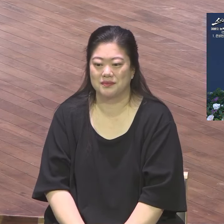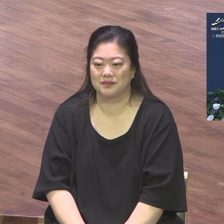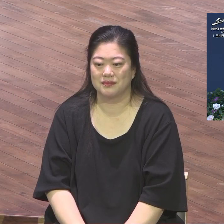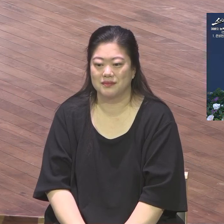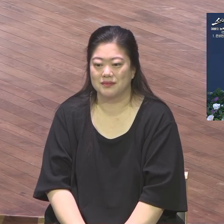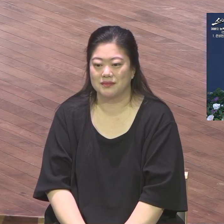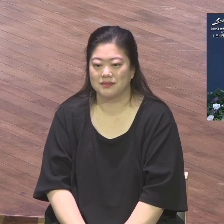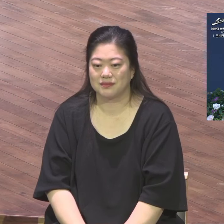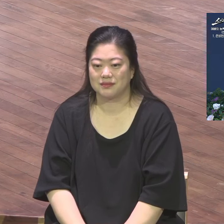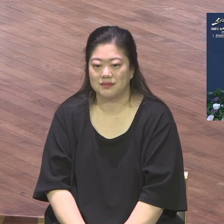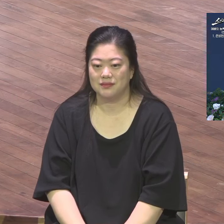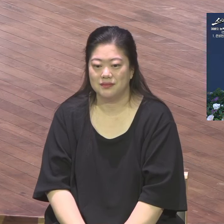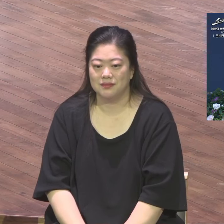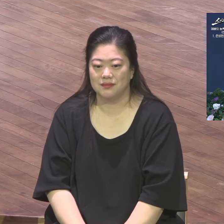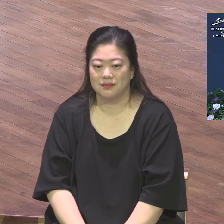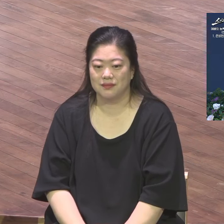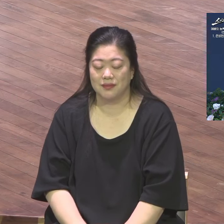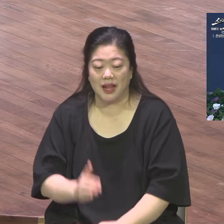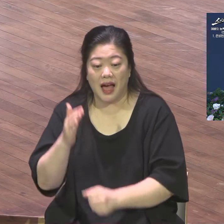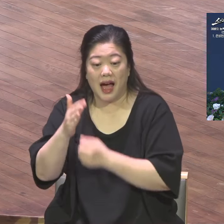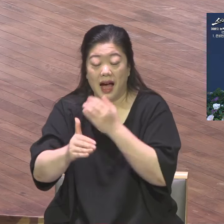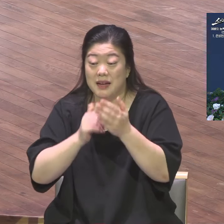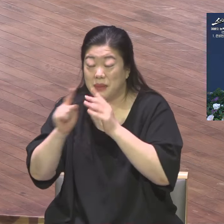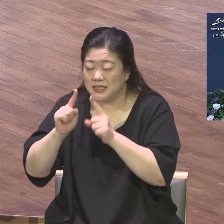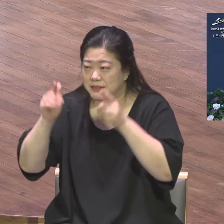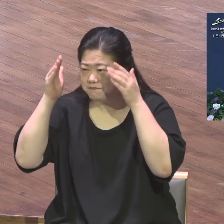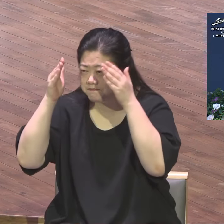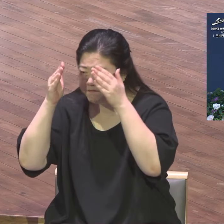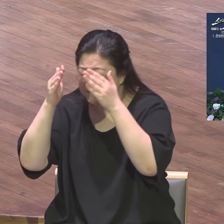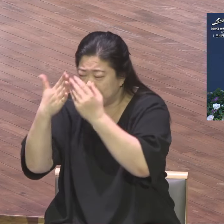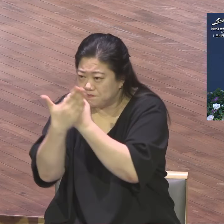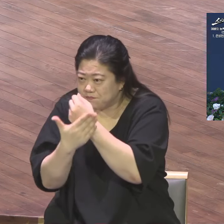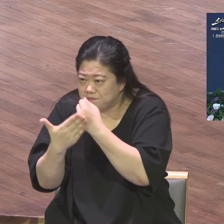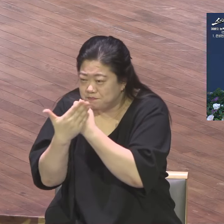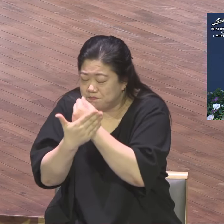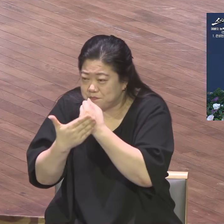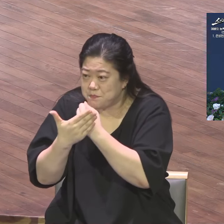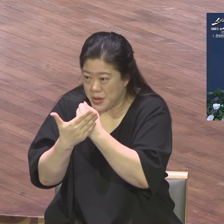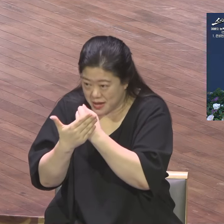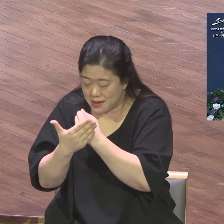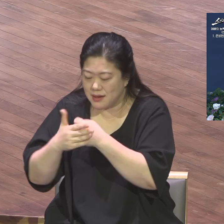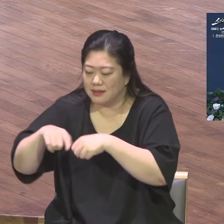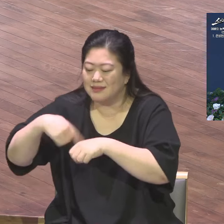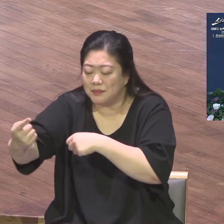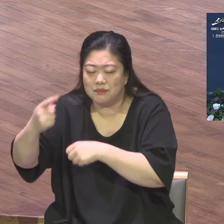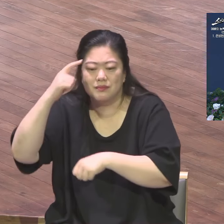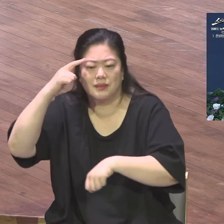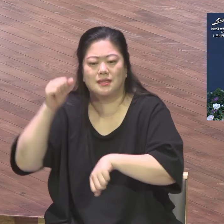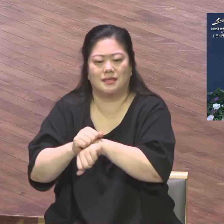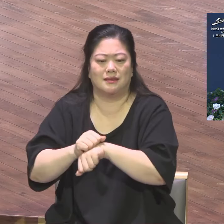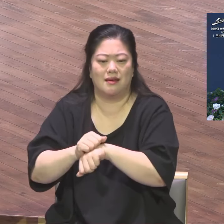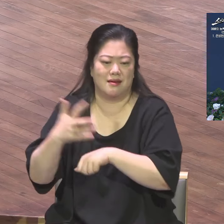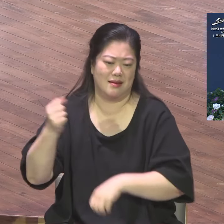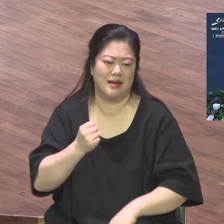하나님의 말씀을 잘 들으면 뭐가 생긴다고? 지혜가 생겨요. 지혜가 생기면 성공적인 삶을 살아요.